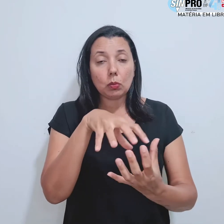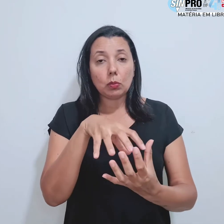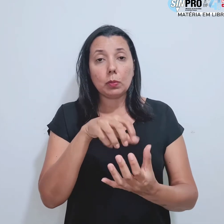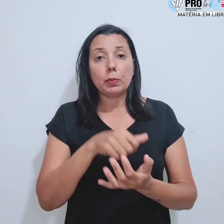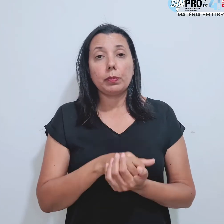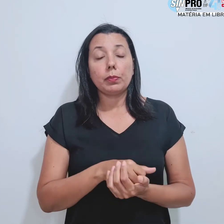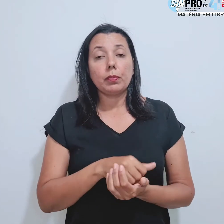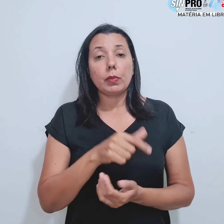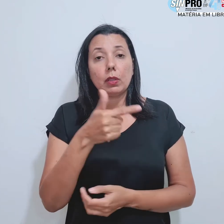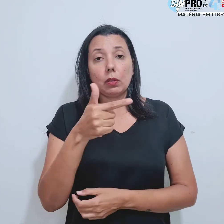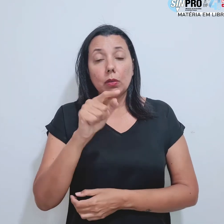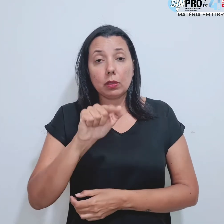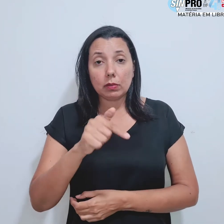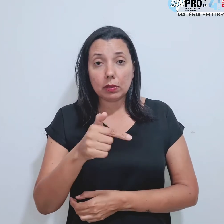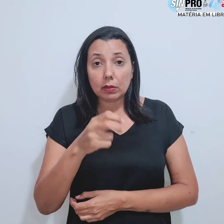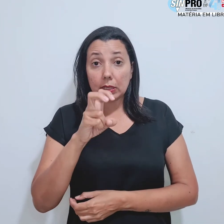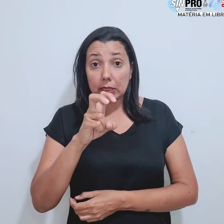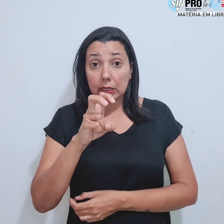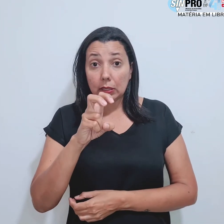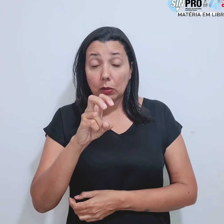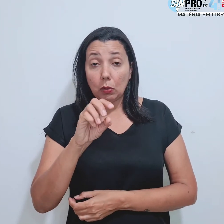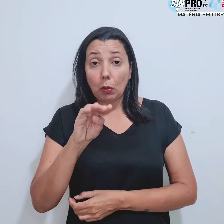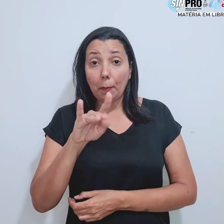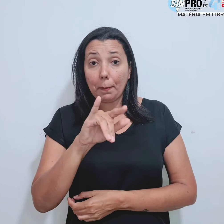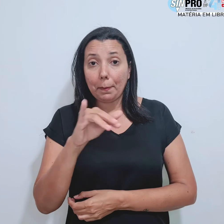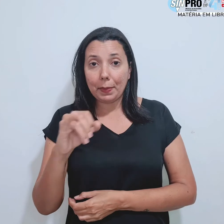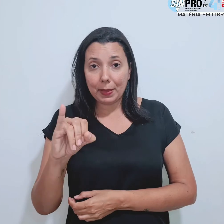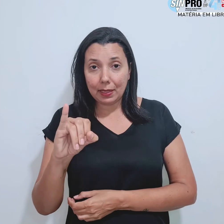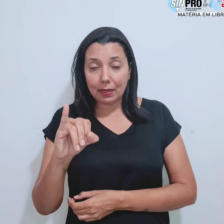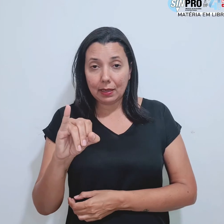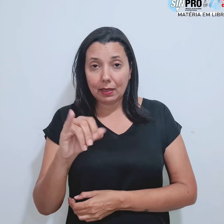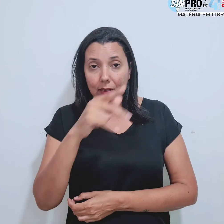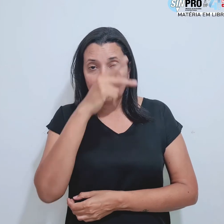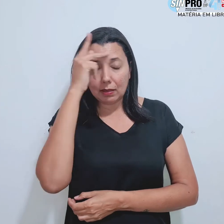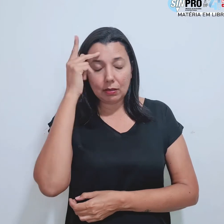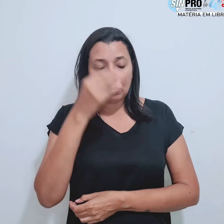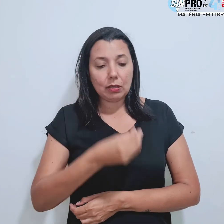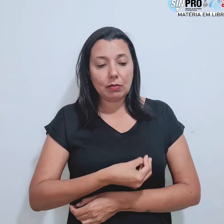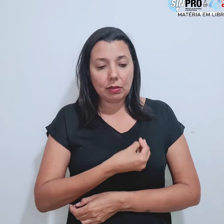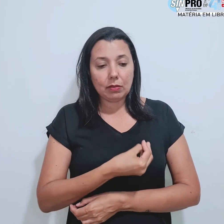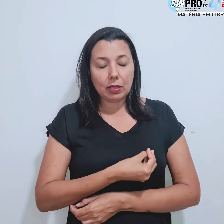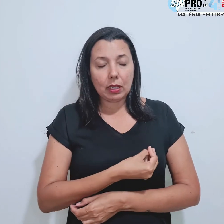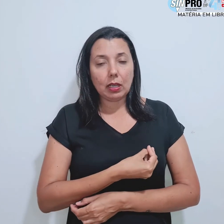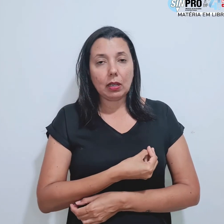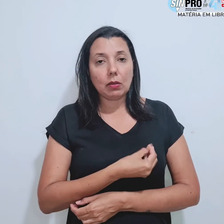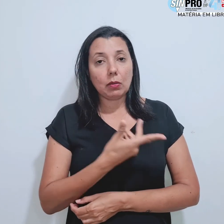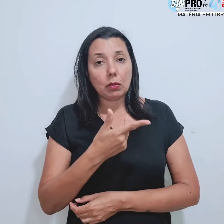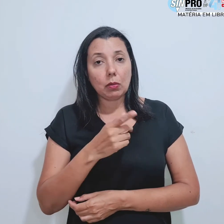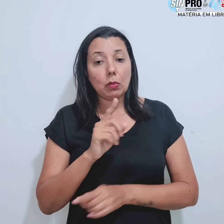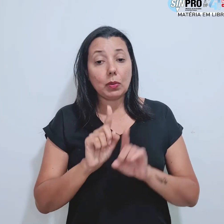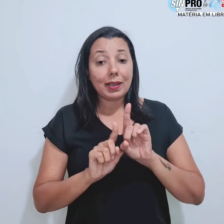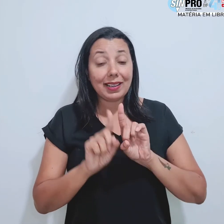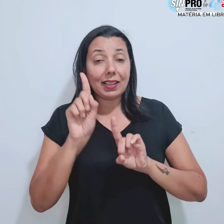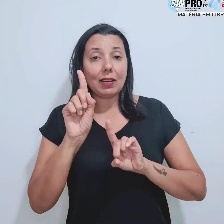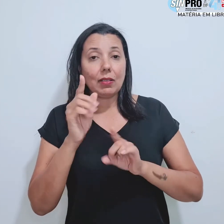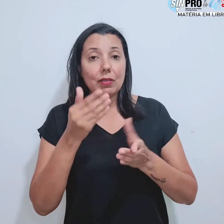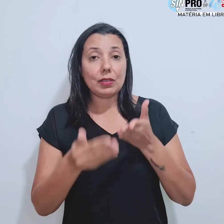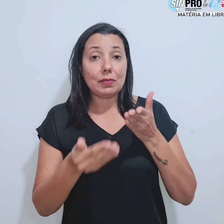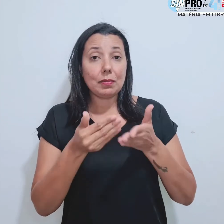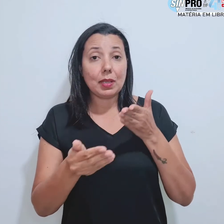cerca de 2,5 bilhões de pessoas, viverá com algum grau de perda